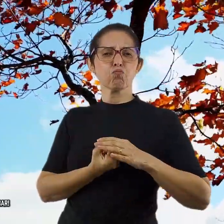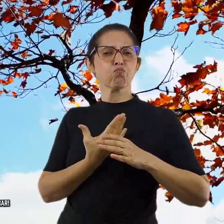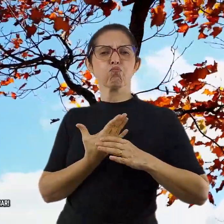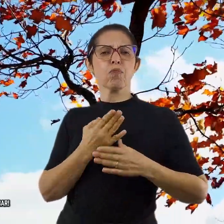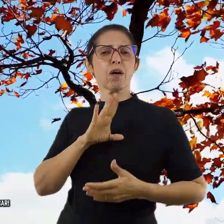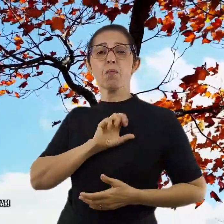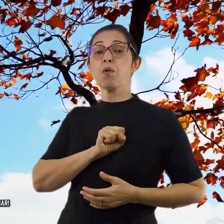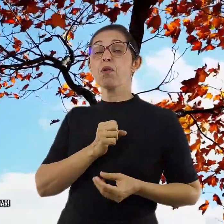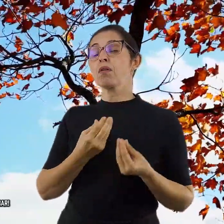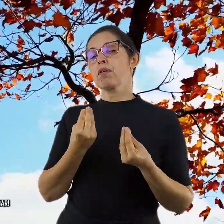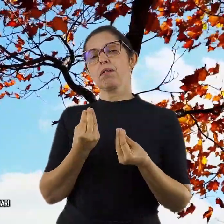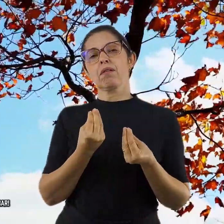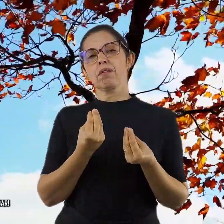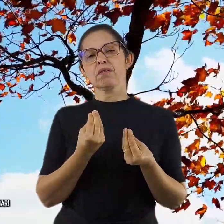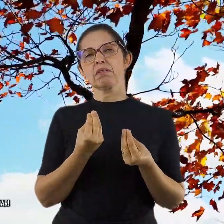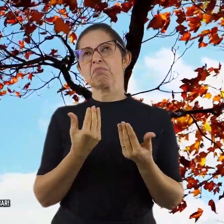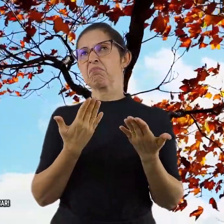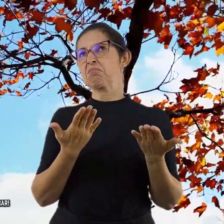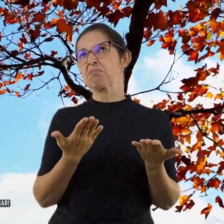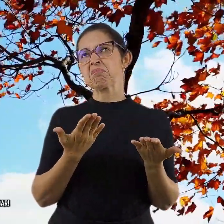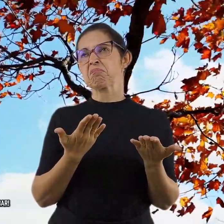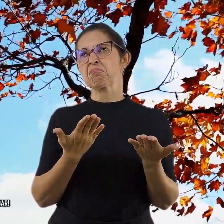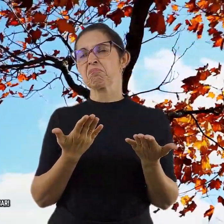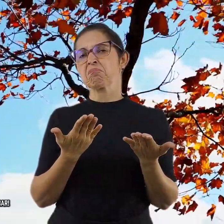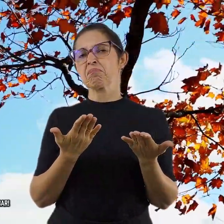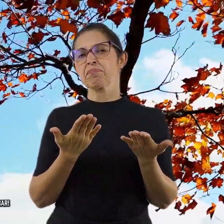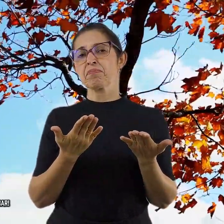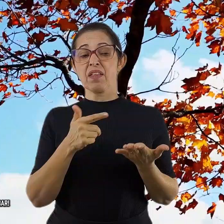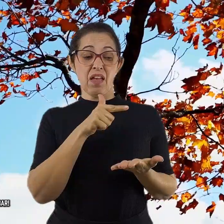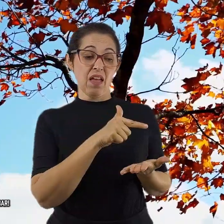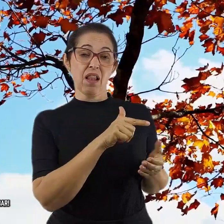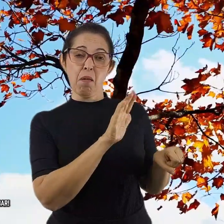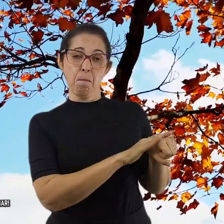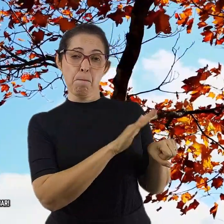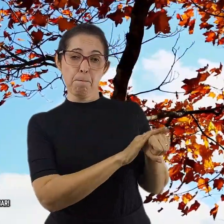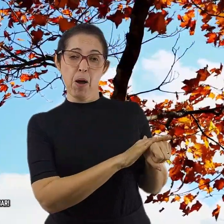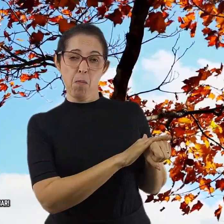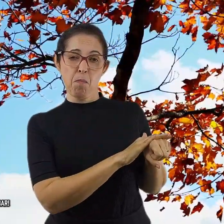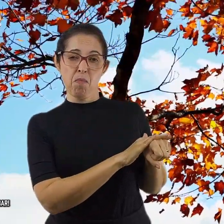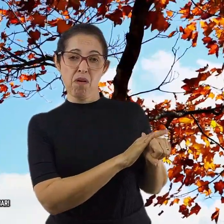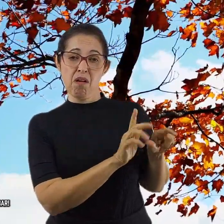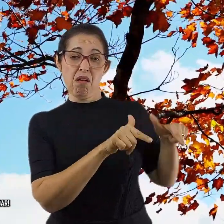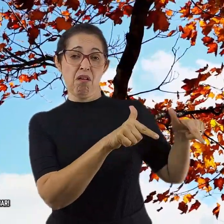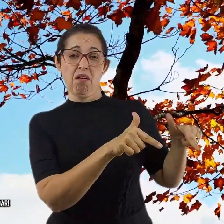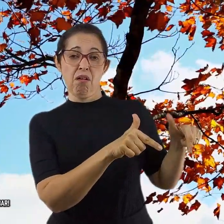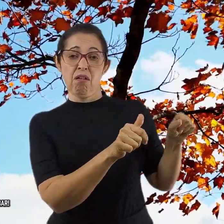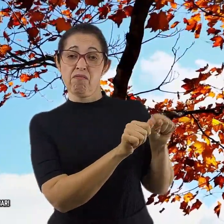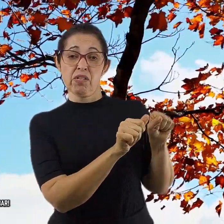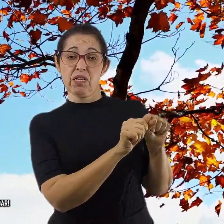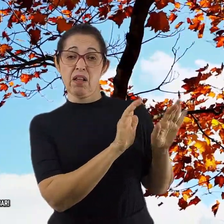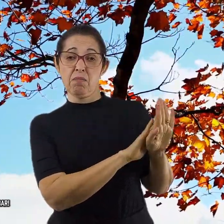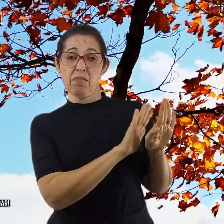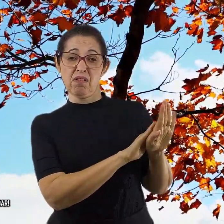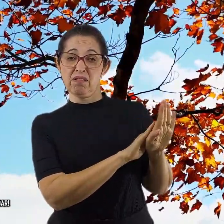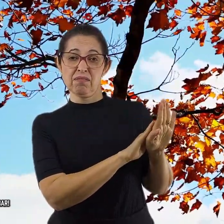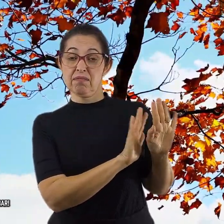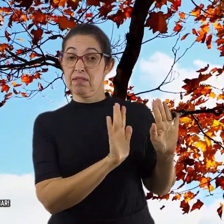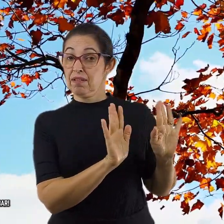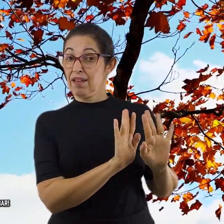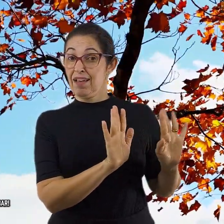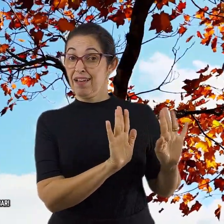Não foi algo que eles fizeram. Diz a palavra do